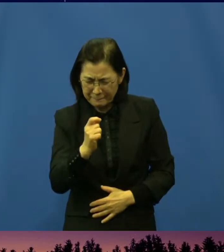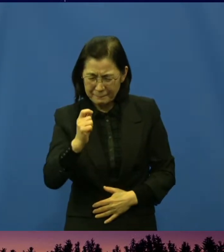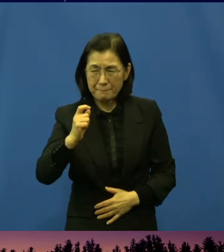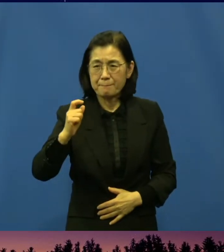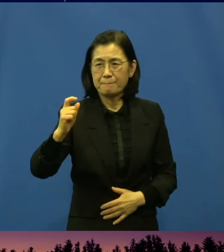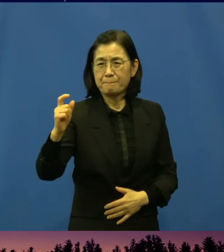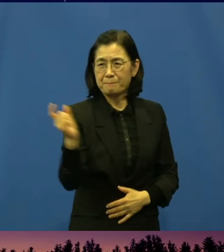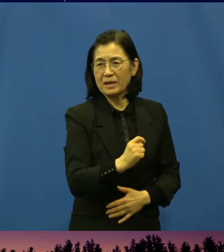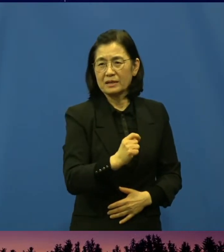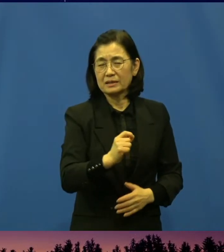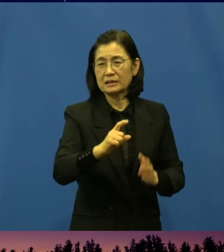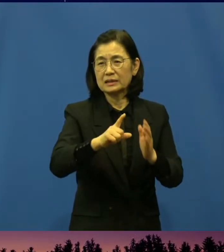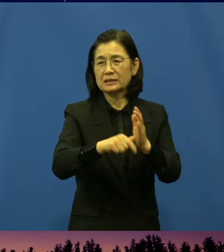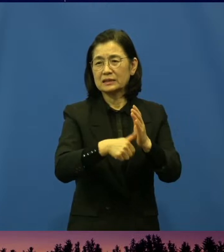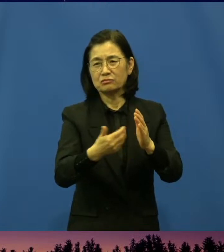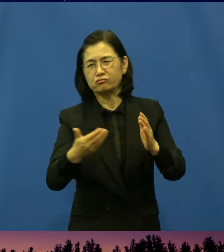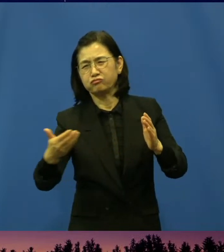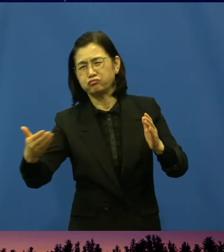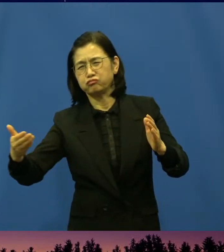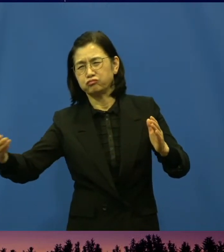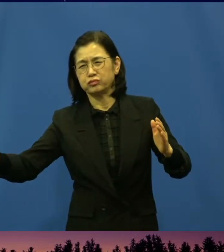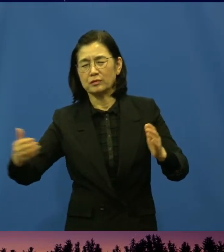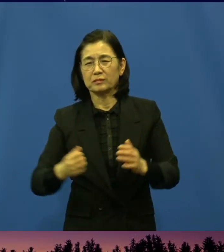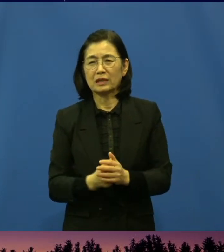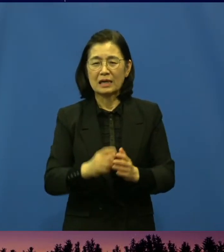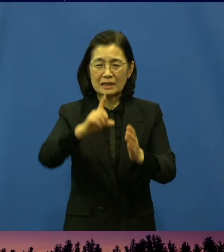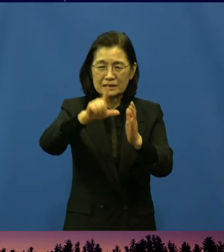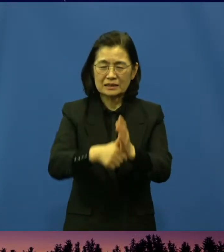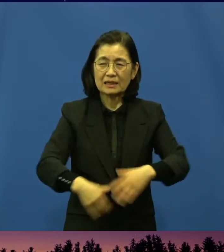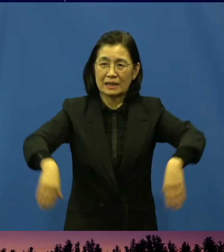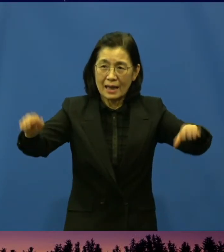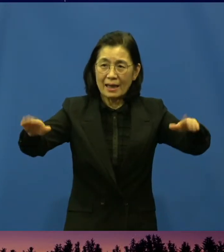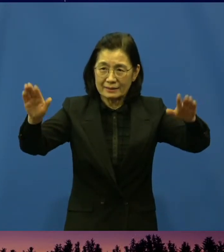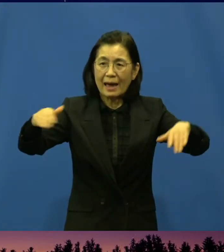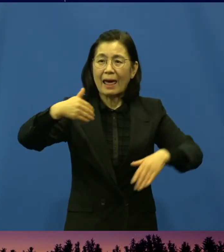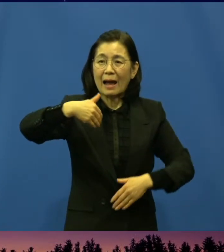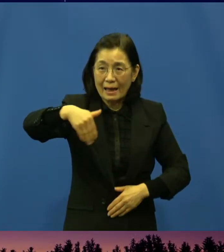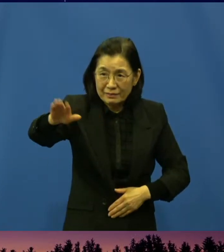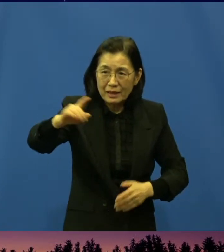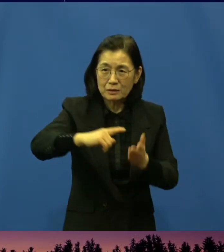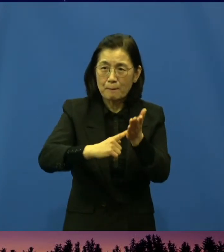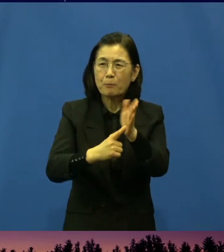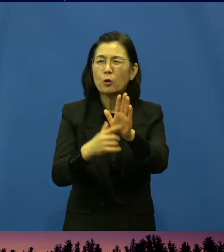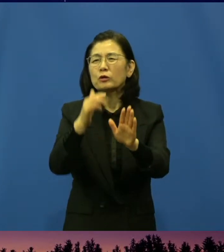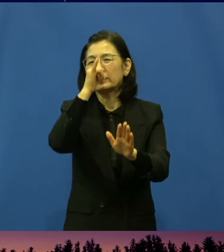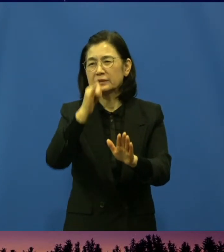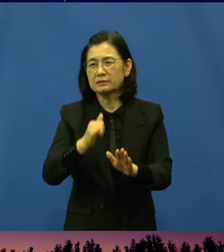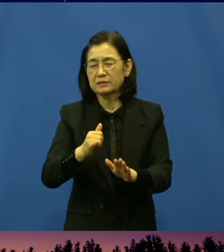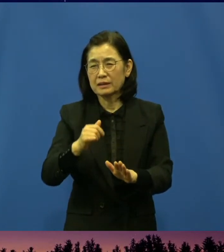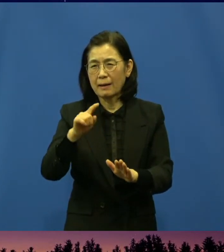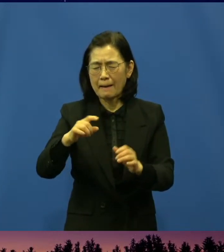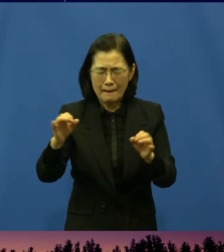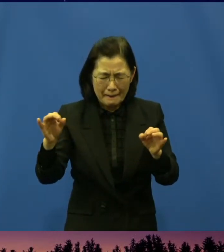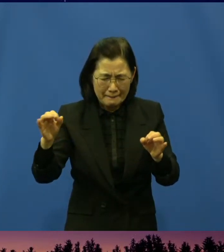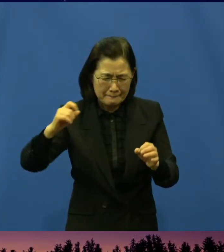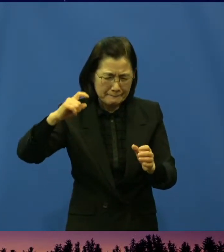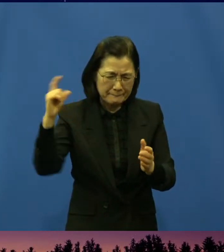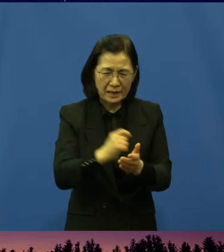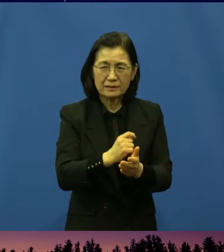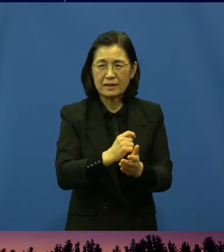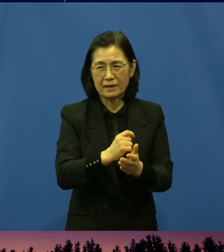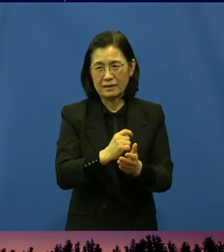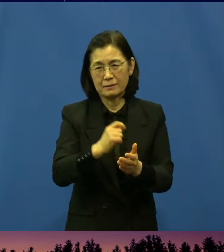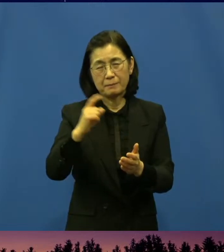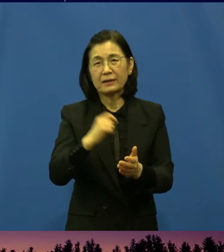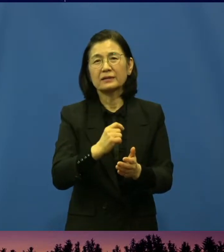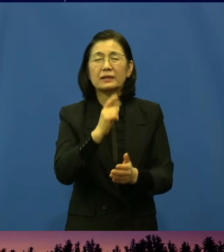우리가 날아간다. 시간이 굉장히 빠르다는 걸 모세가 이해하고 있었습니다. 12절에는 이렇게